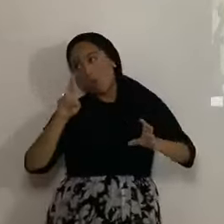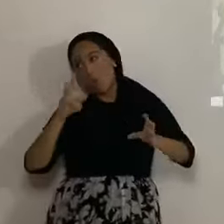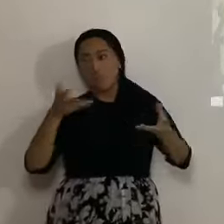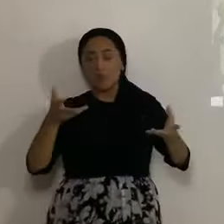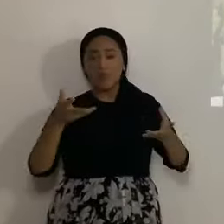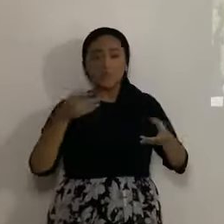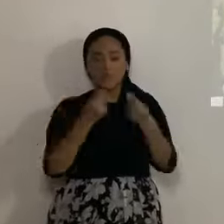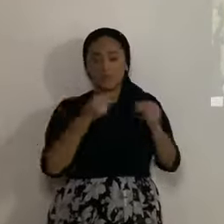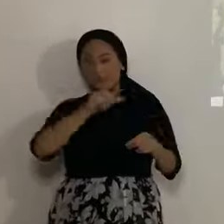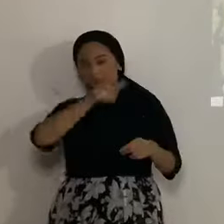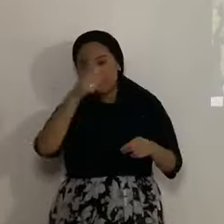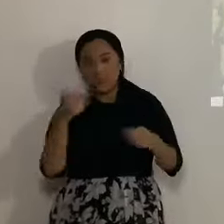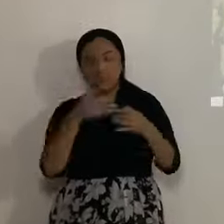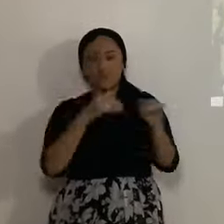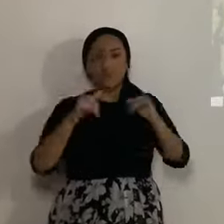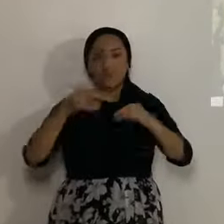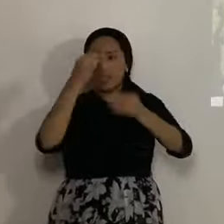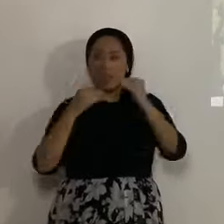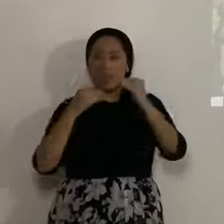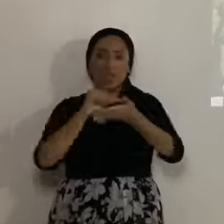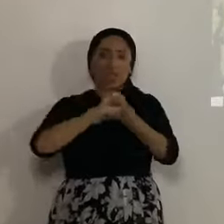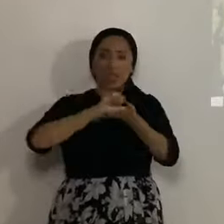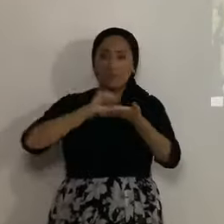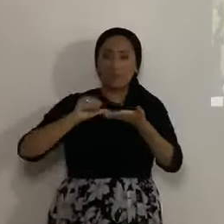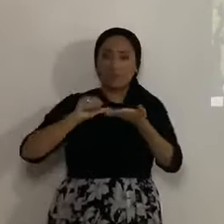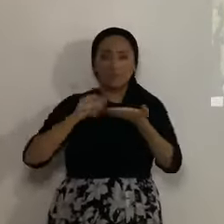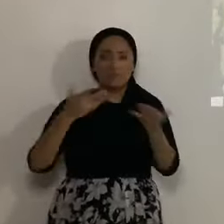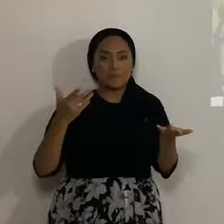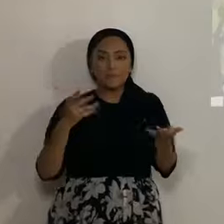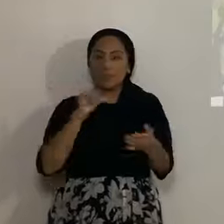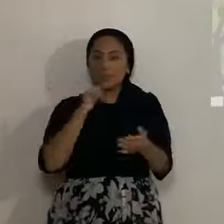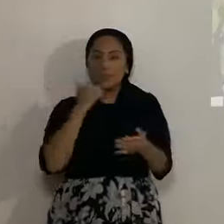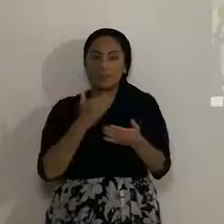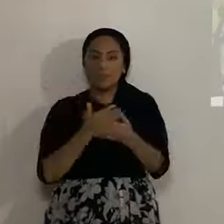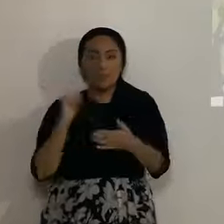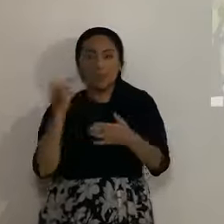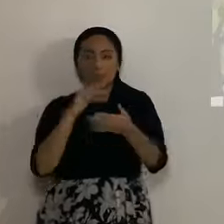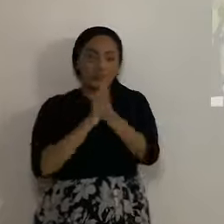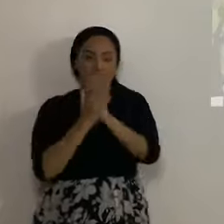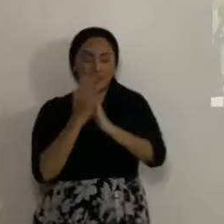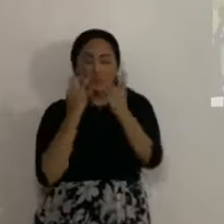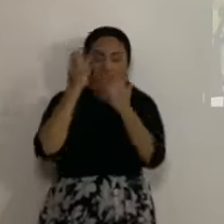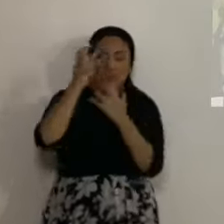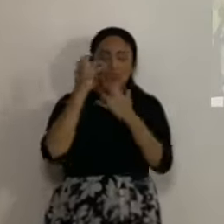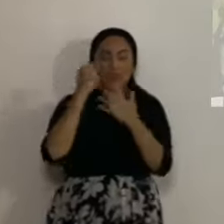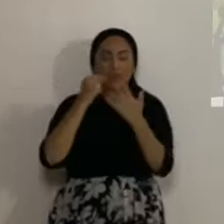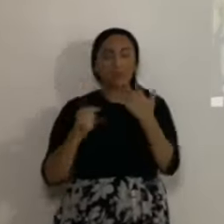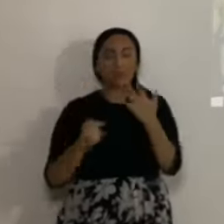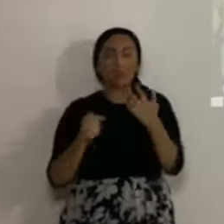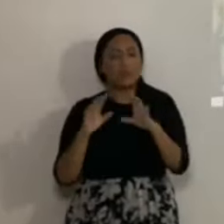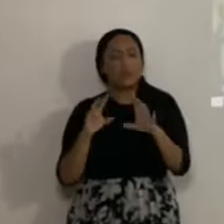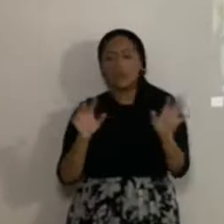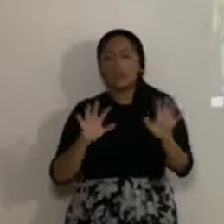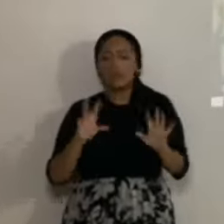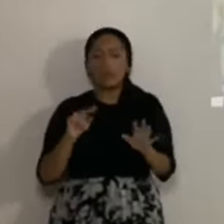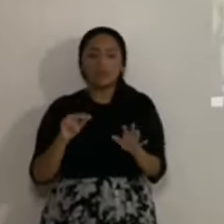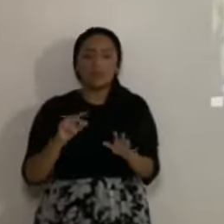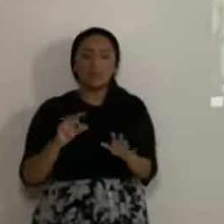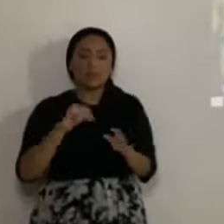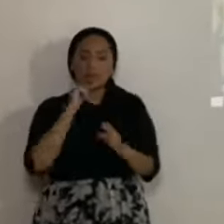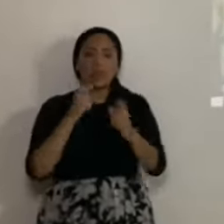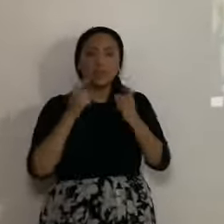hacer otras cosas como la estética, la cirugía estética, que no es estética, pero todos chuecos y demás, etcétera, pues no, eso no va a